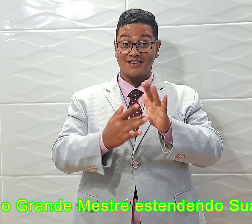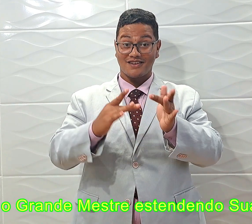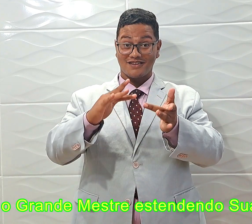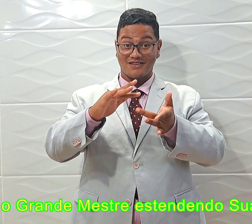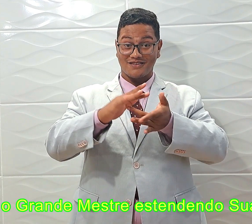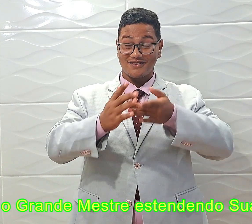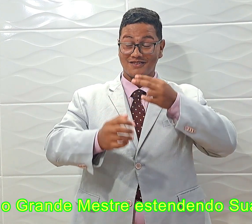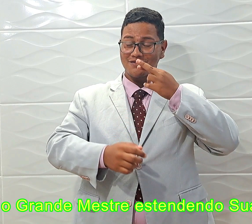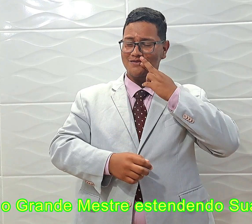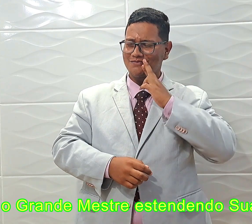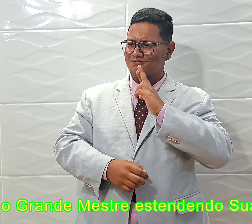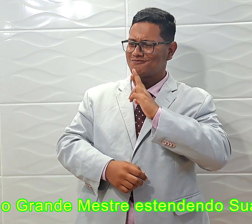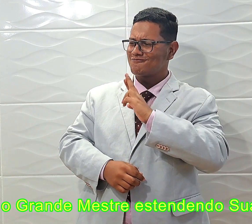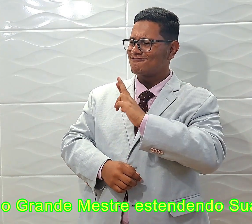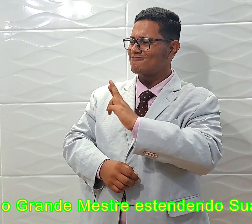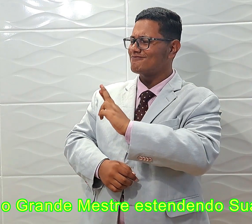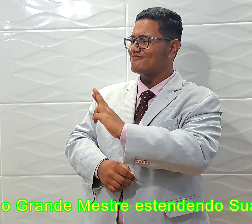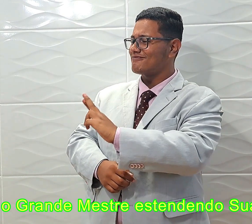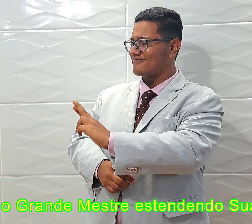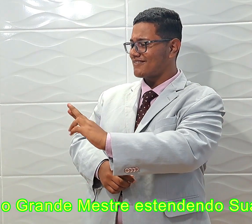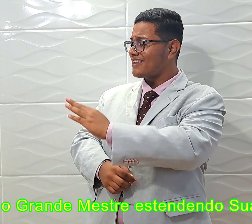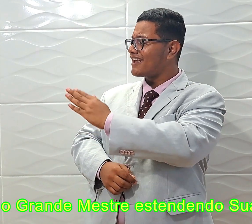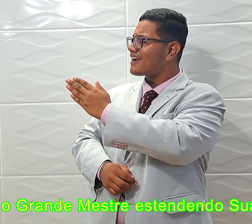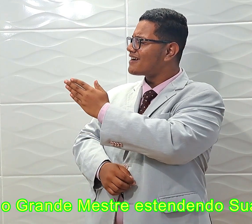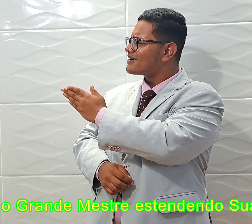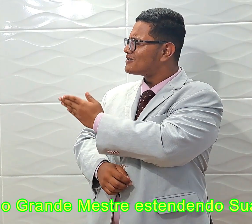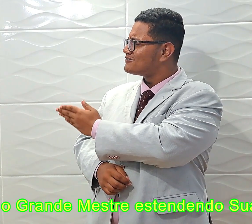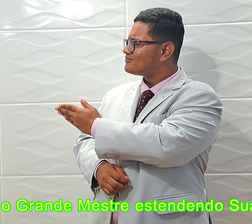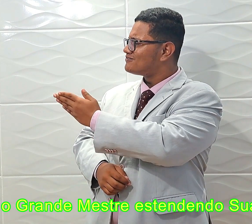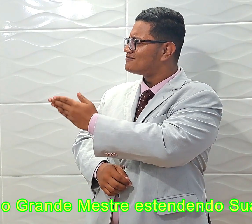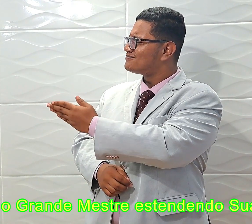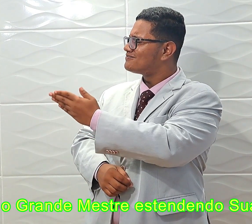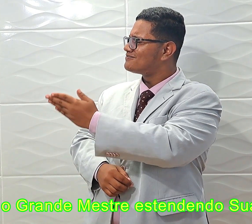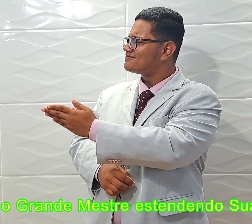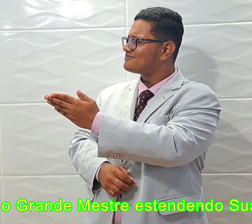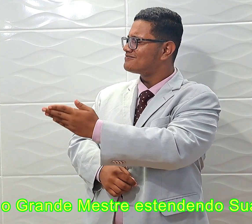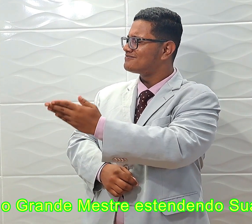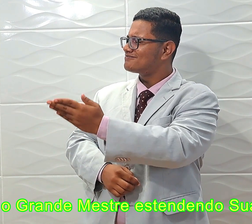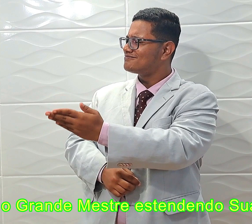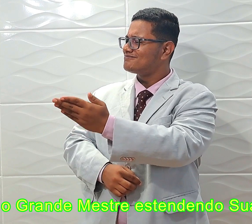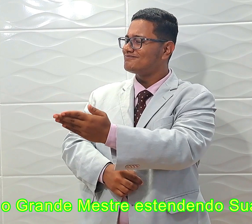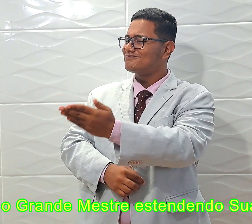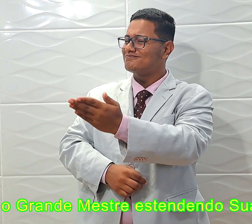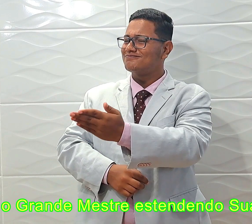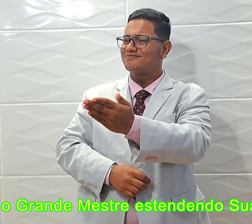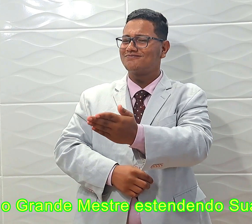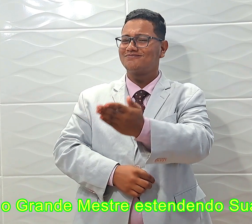Responde o grande mestre Estendendo suas